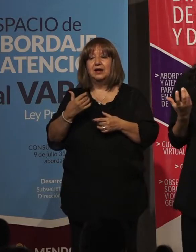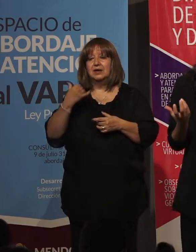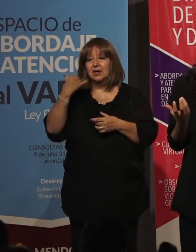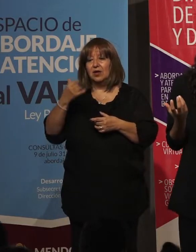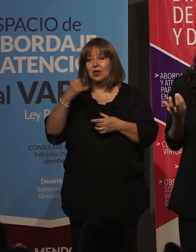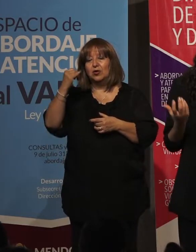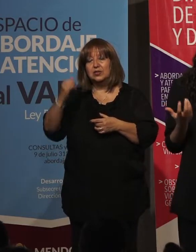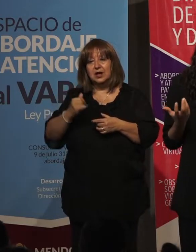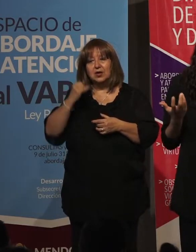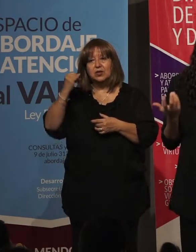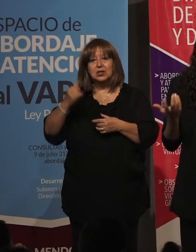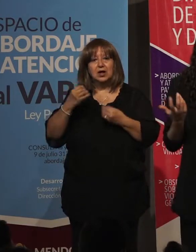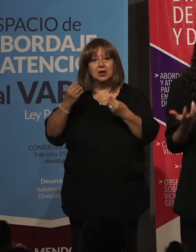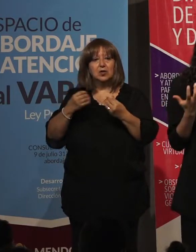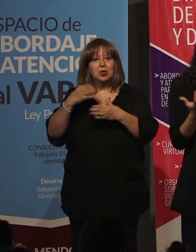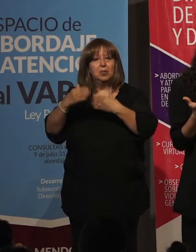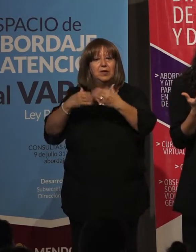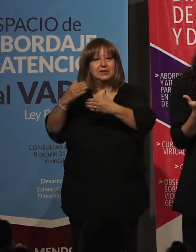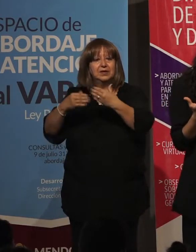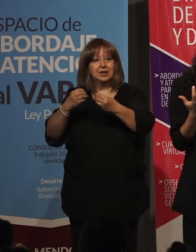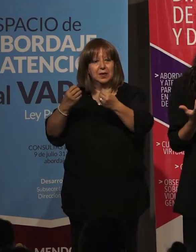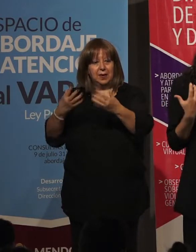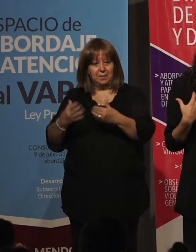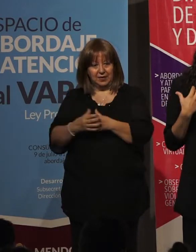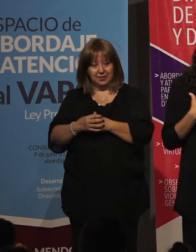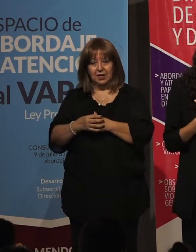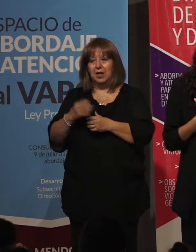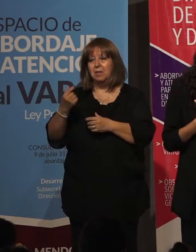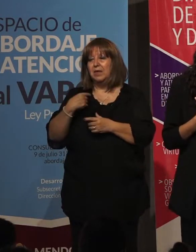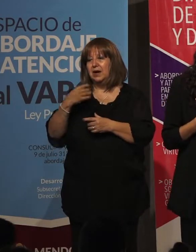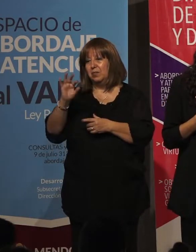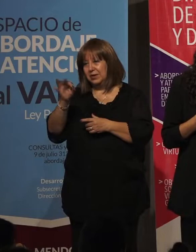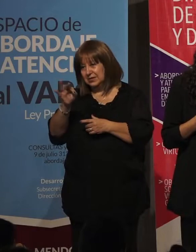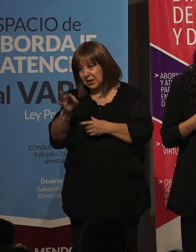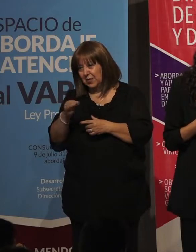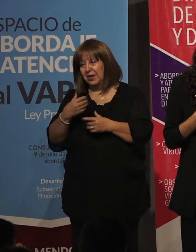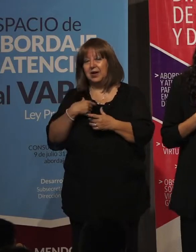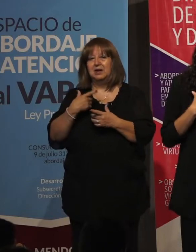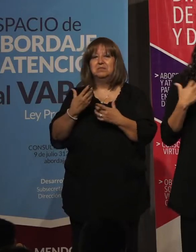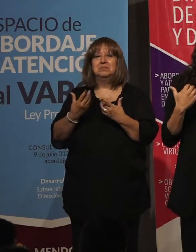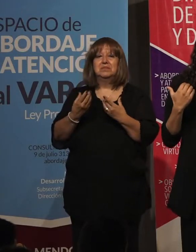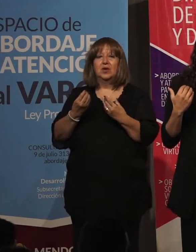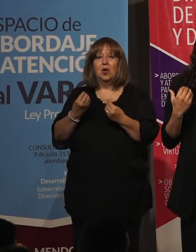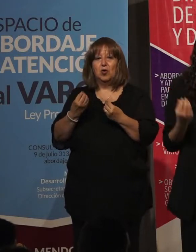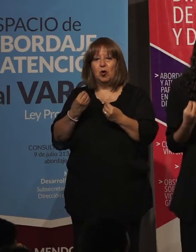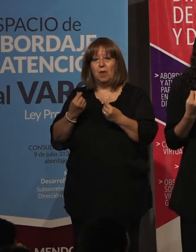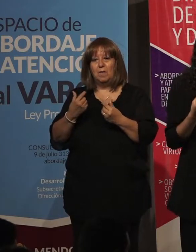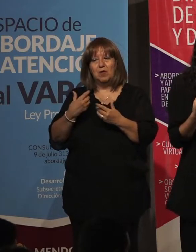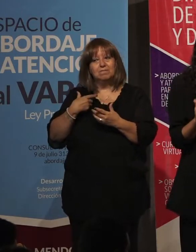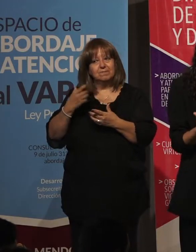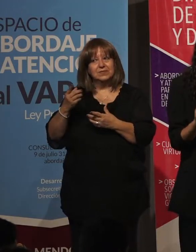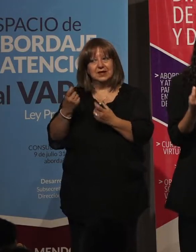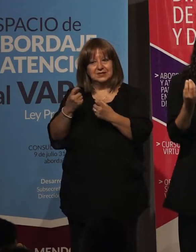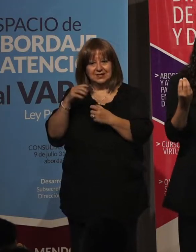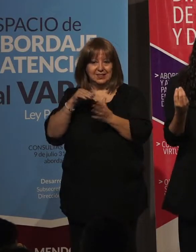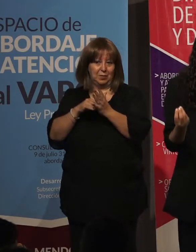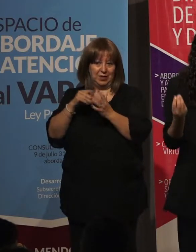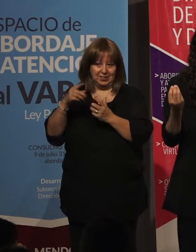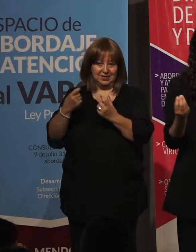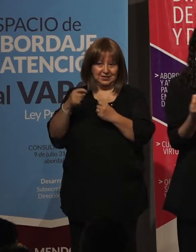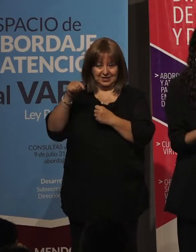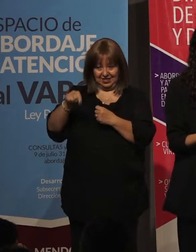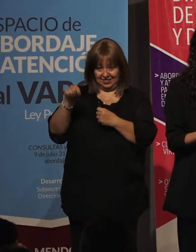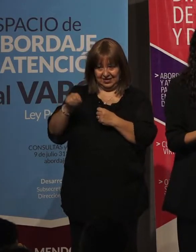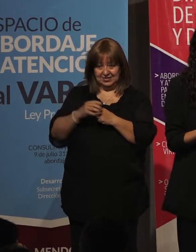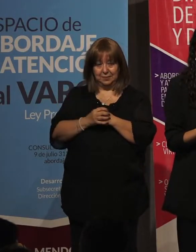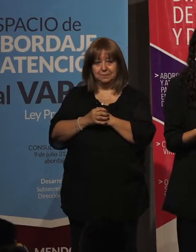contarle a esa persona cómo va a ser el proceso y qué va a pasar para poder ajustar cada una de nuestras herramientas y nuestros recursos a las necesidades particulares